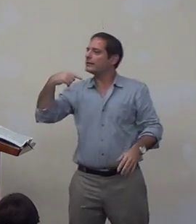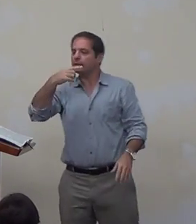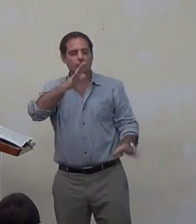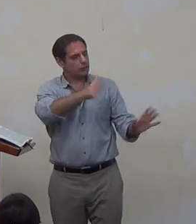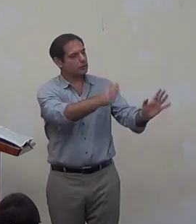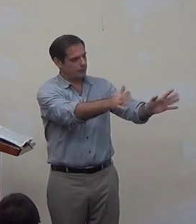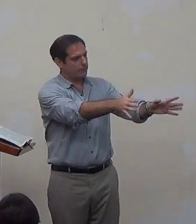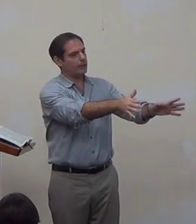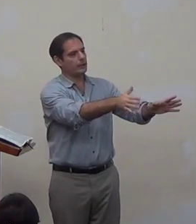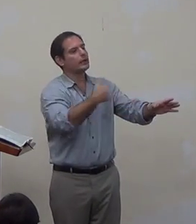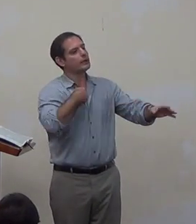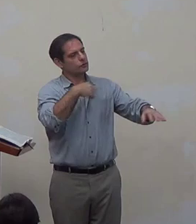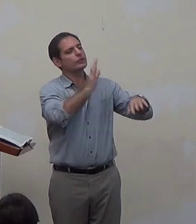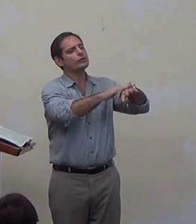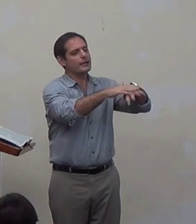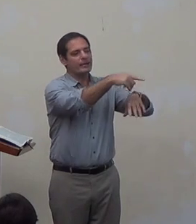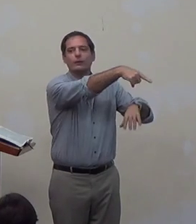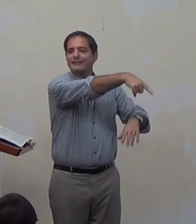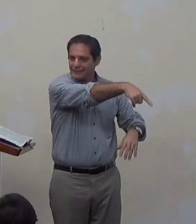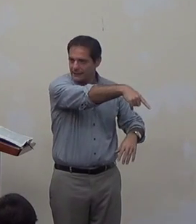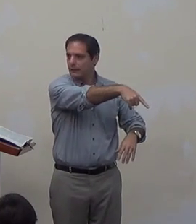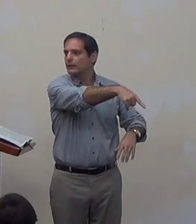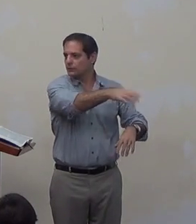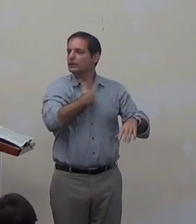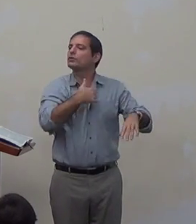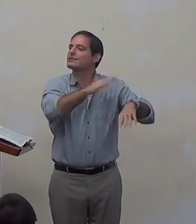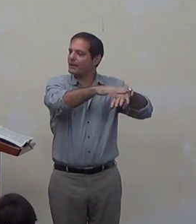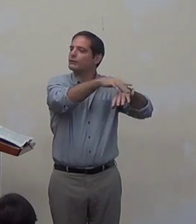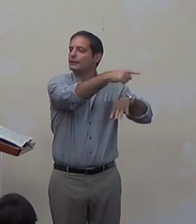Y Dios me dice, no, yo te estoy llamando a ti,